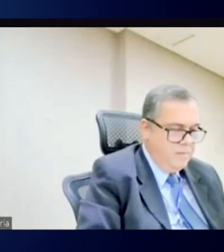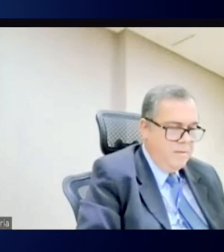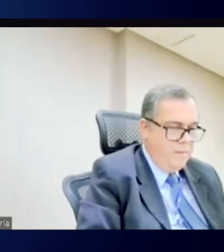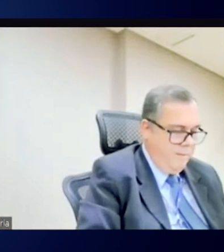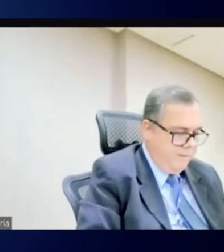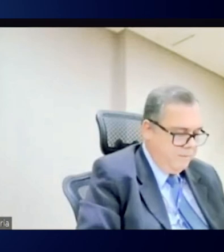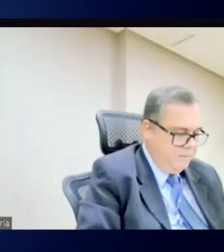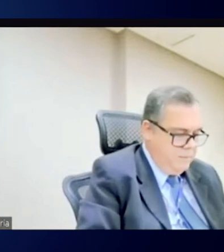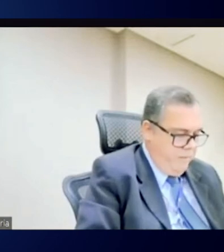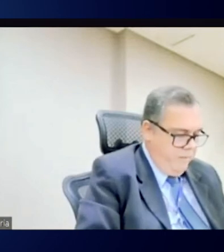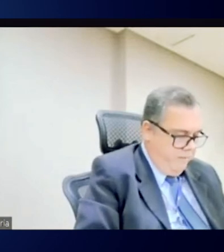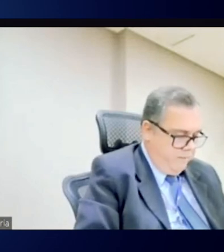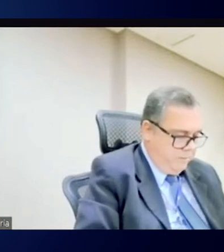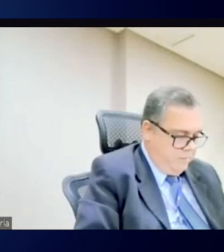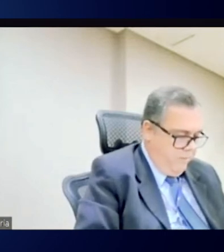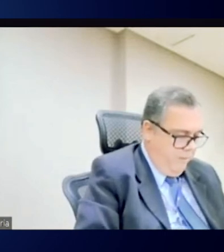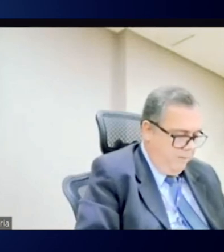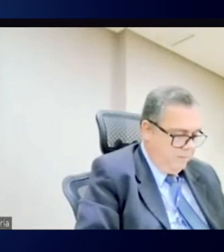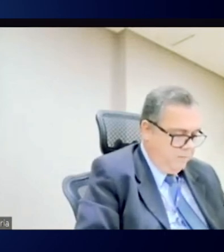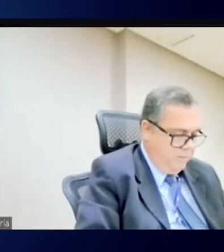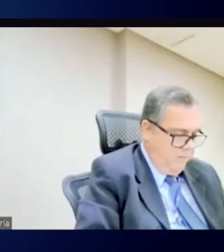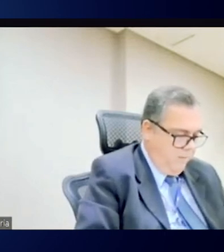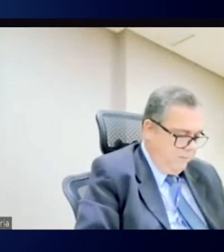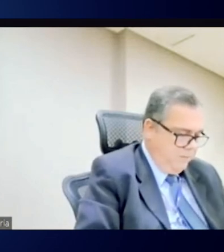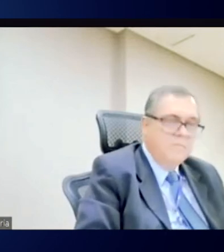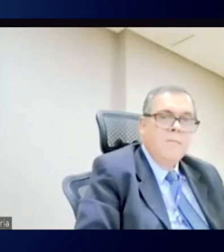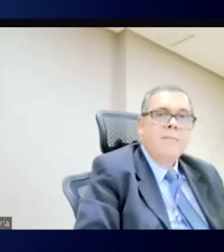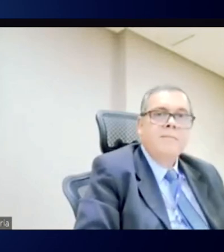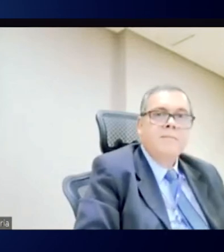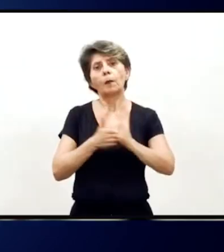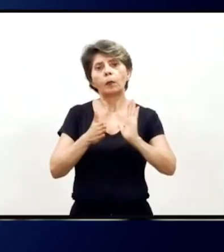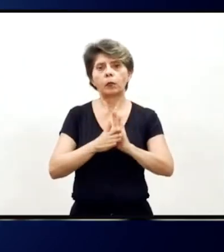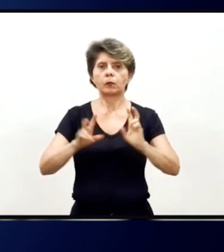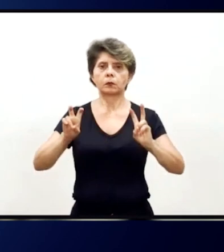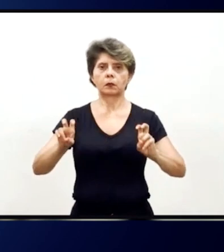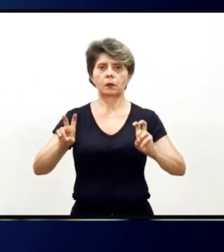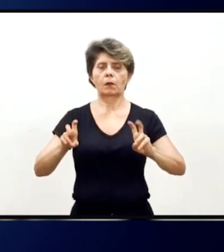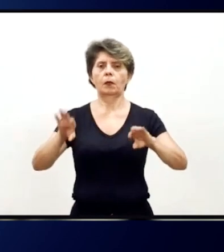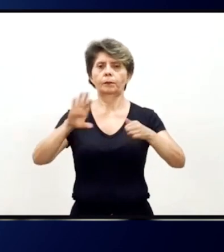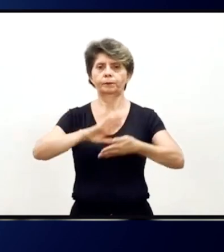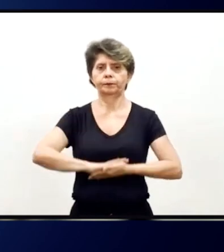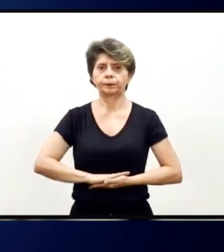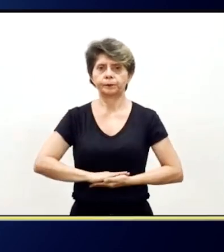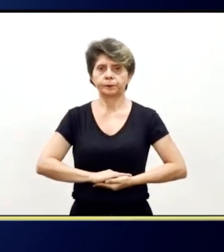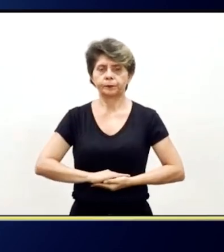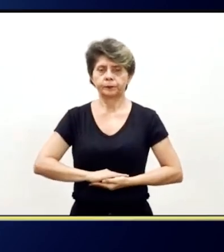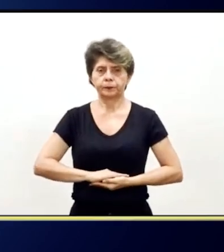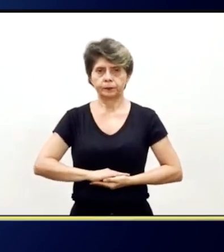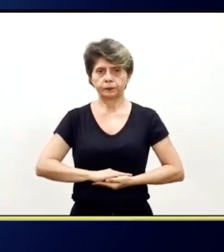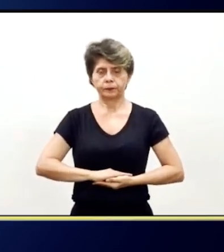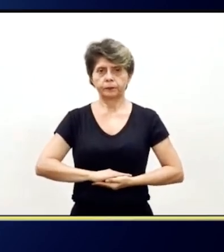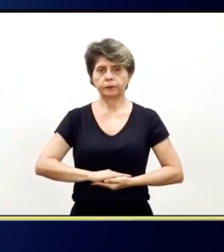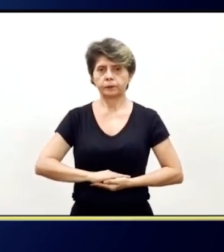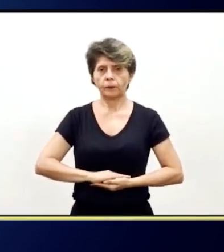Os processos foram lidos pelo superintendente de secretaria Gustavo Melo Parreira. A intérprete de Libras, Vanúzia de